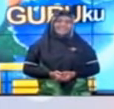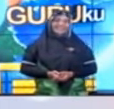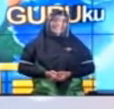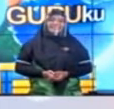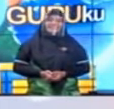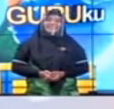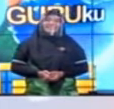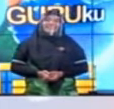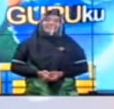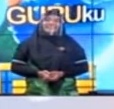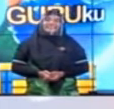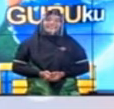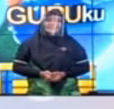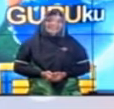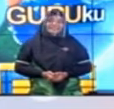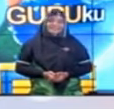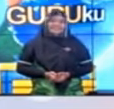apa-apa tadi itu